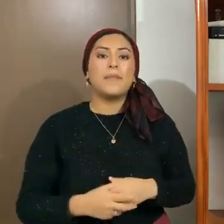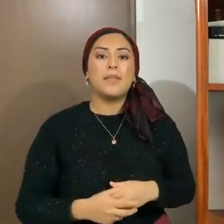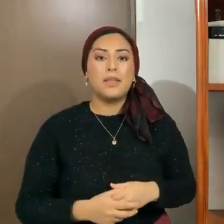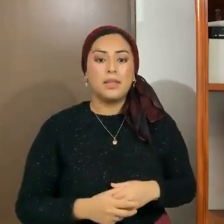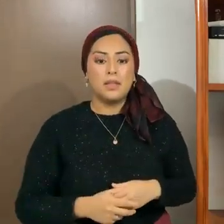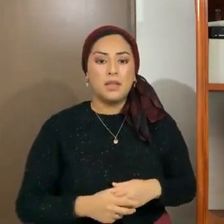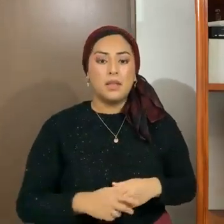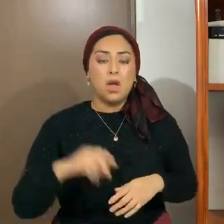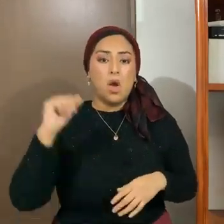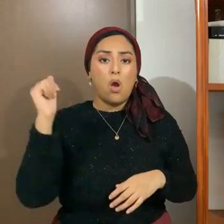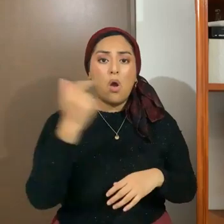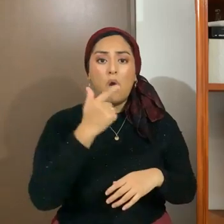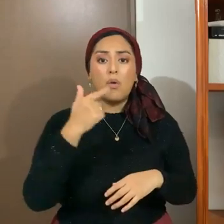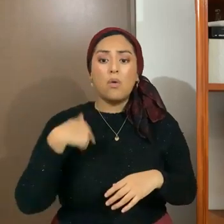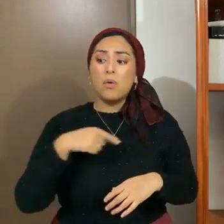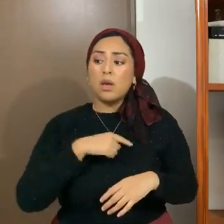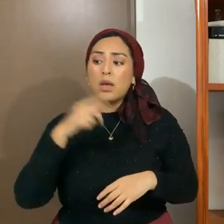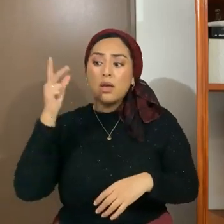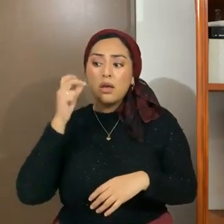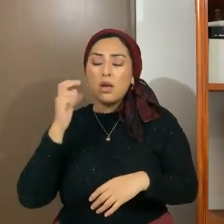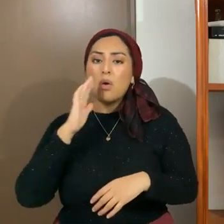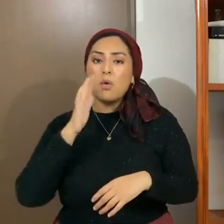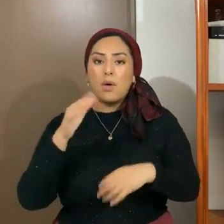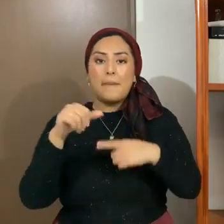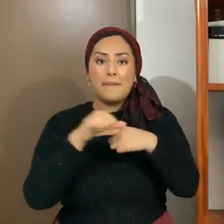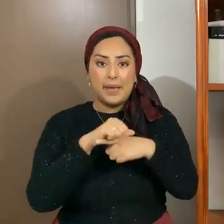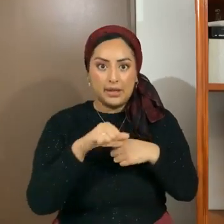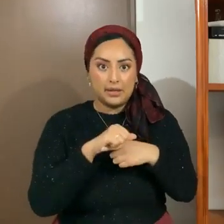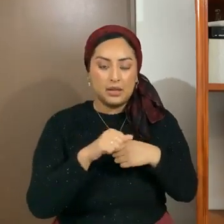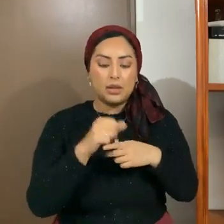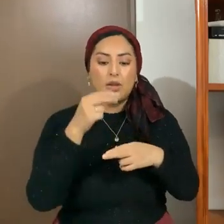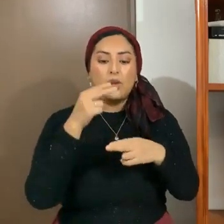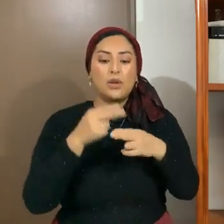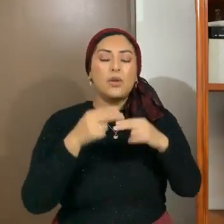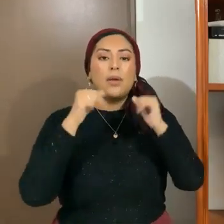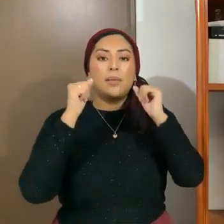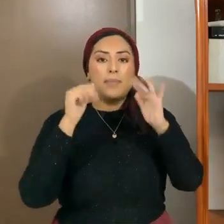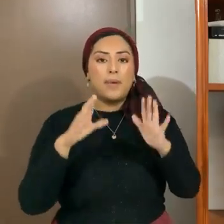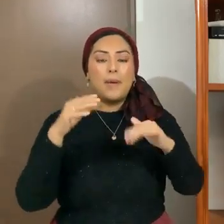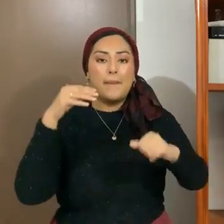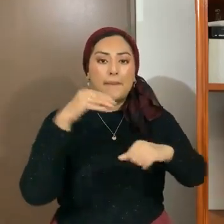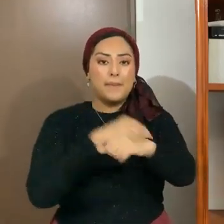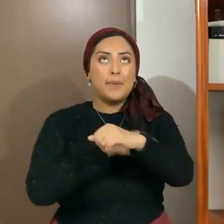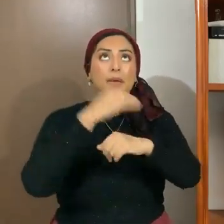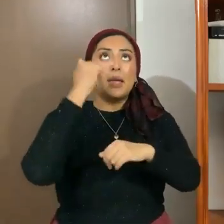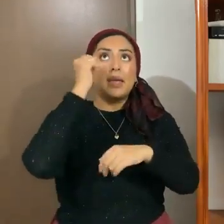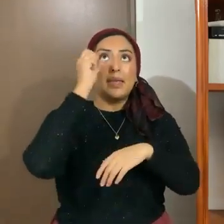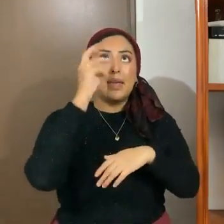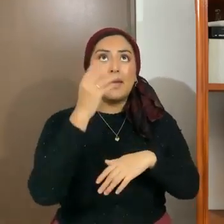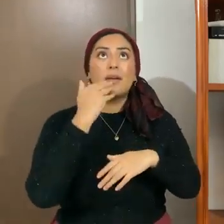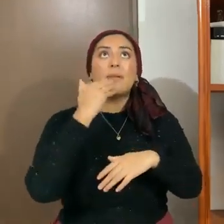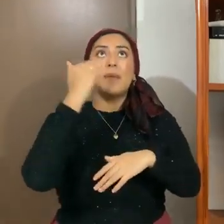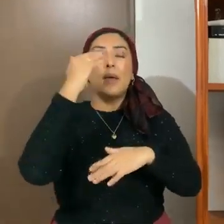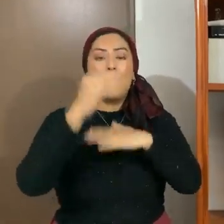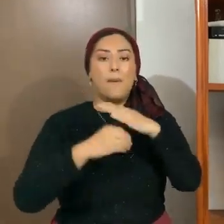nuestros padres, todo lo que hemos oído lo llevaremos por obra. En el nombre bendito y poderoso de Yahshua HaMashiach, Omen, Ve Omen.